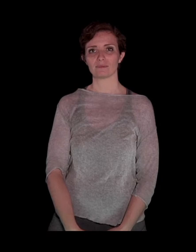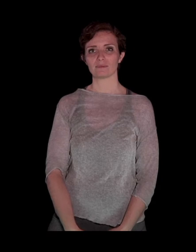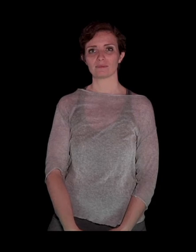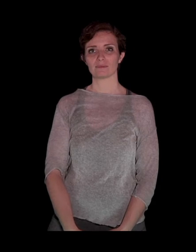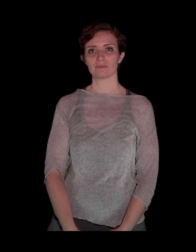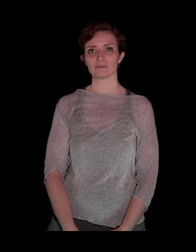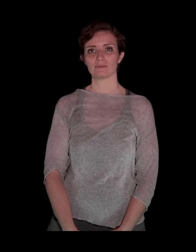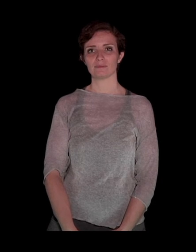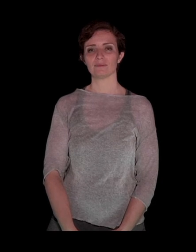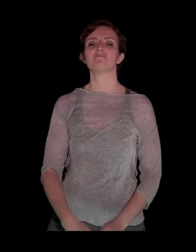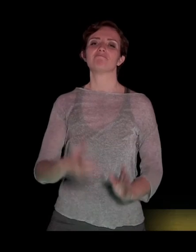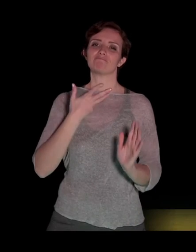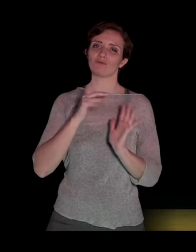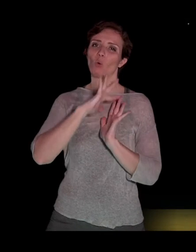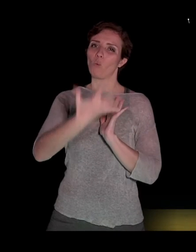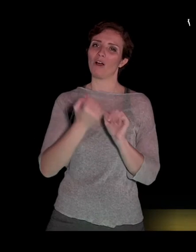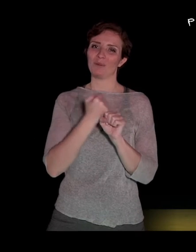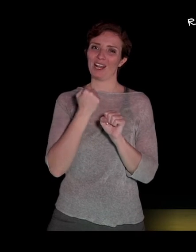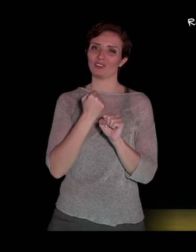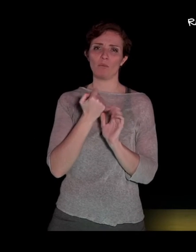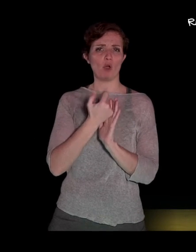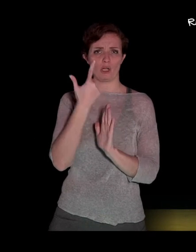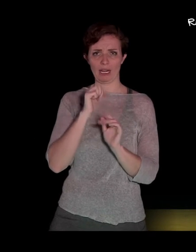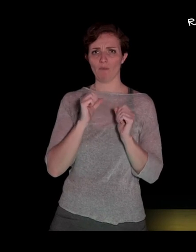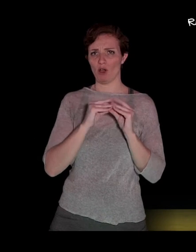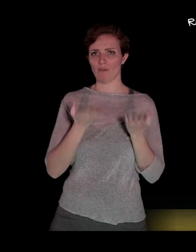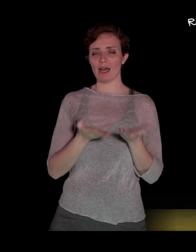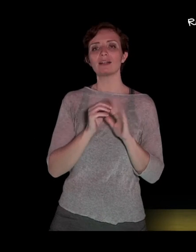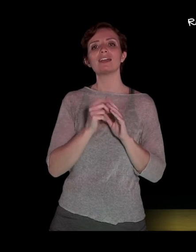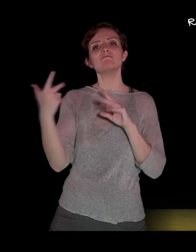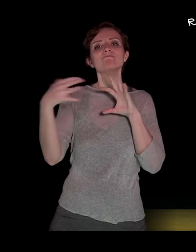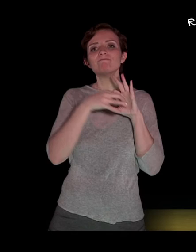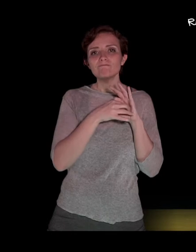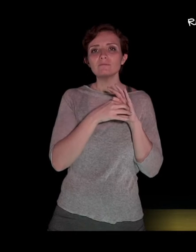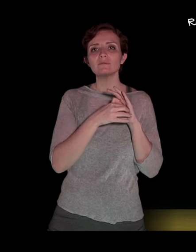altra operazione ancora molto importante riguarda il concetto di razionalizzazione